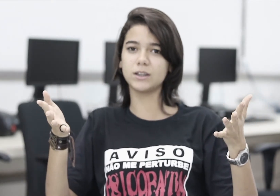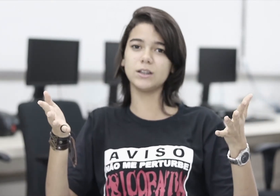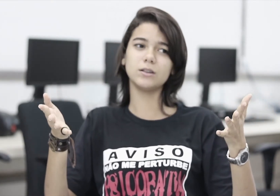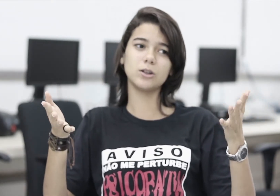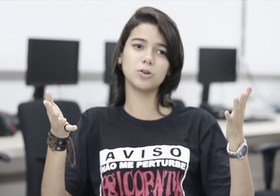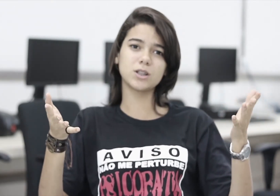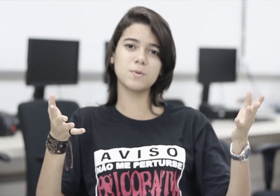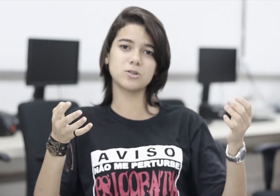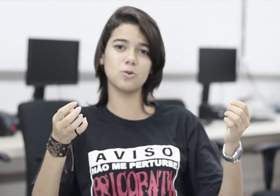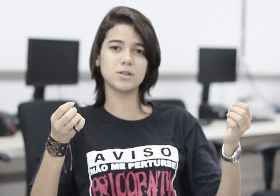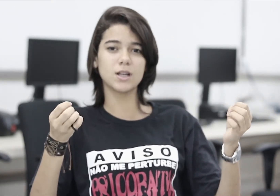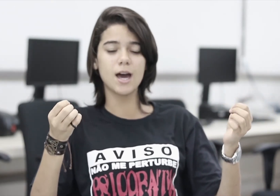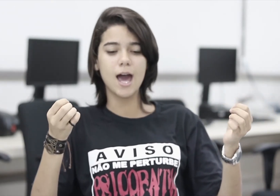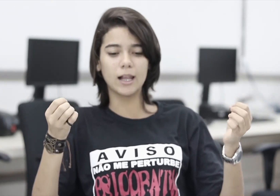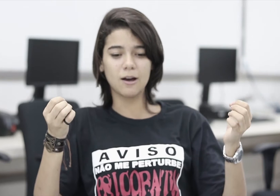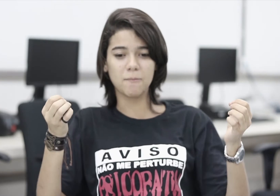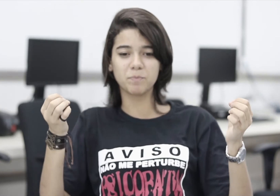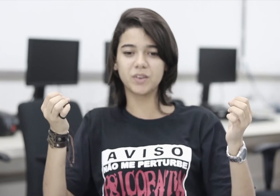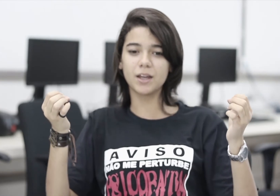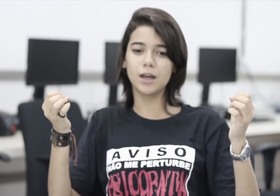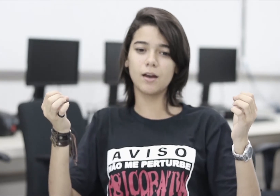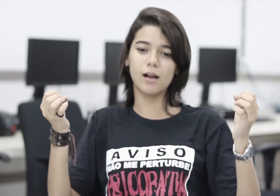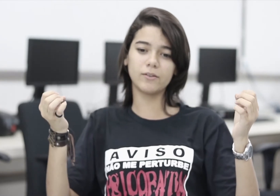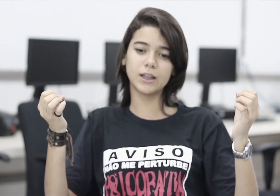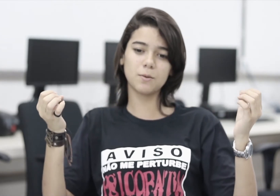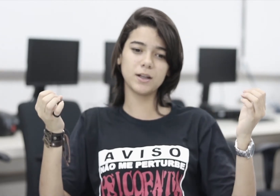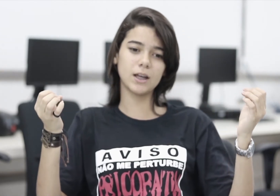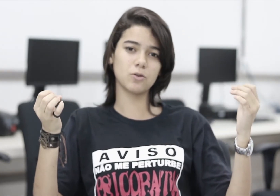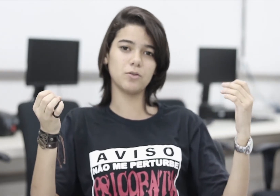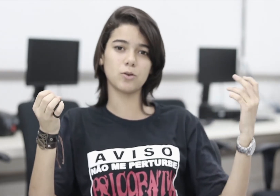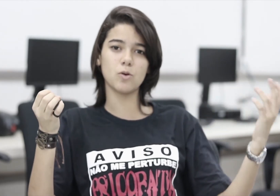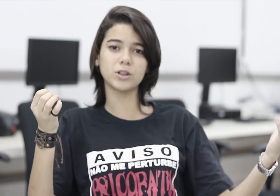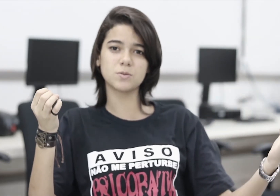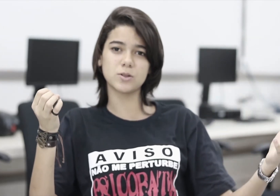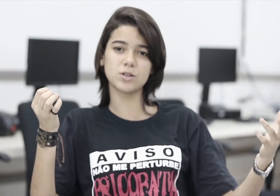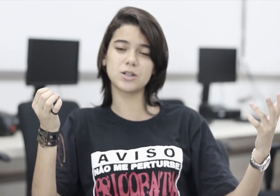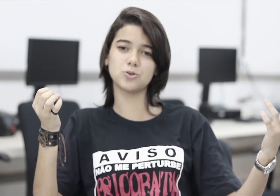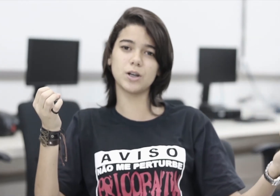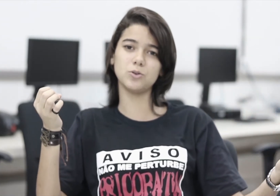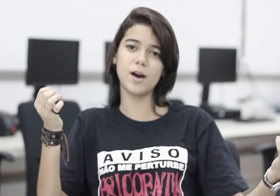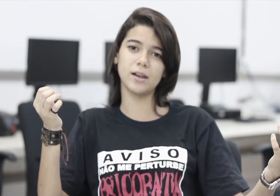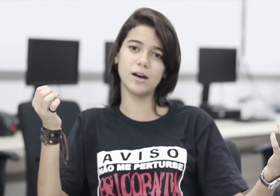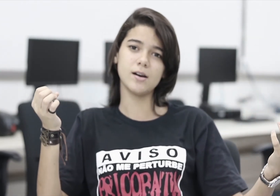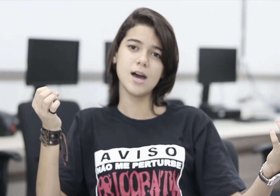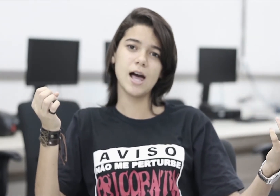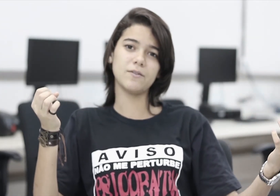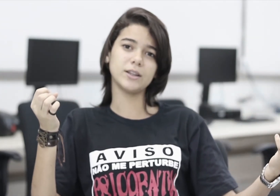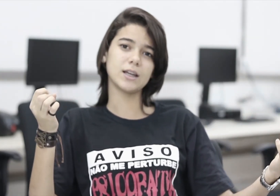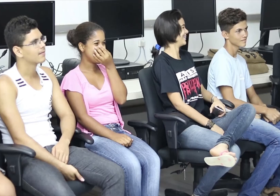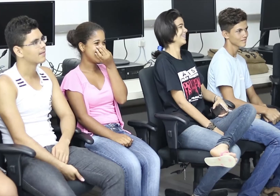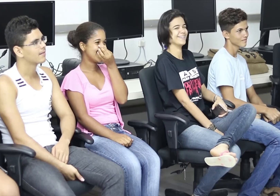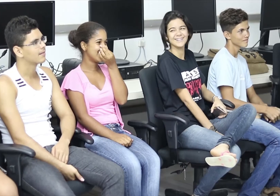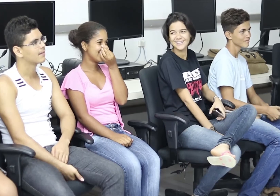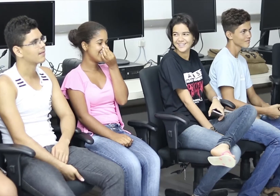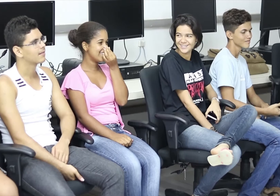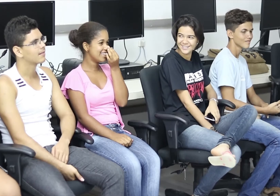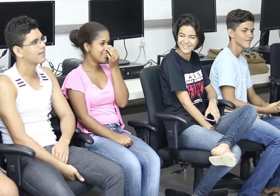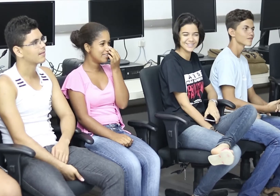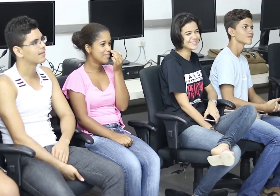de outras pessoas. Ela vai ter que aprender a conviver com outras pessoas ajudando ela. Ela vai ter que se adaptar a isso tudo.